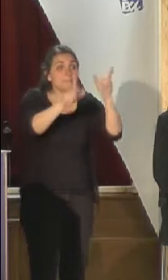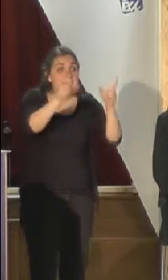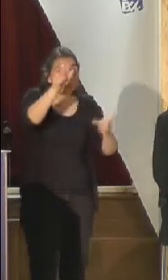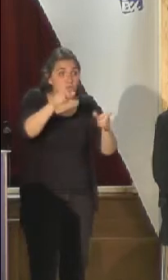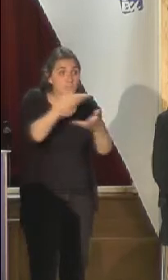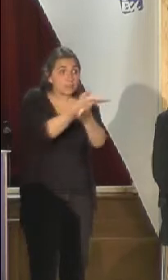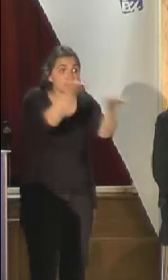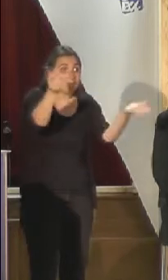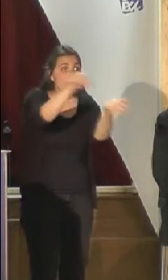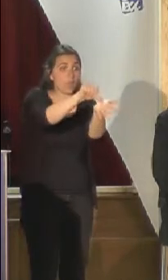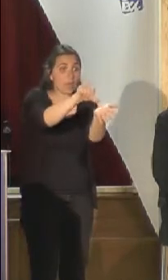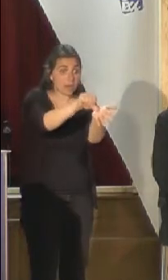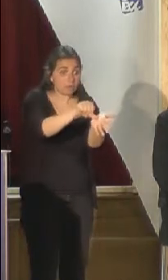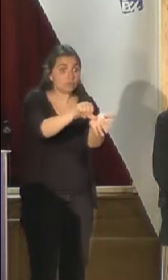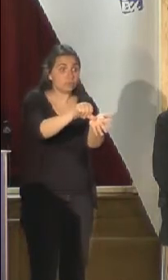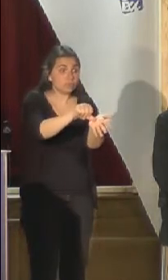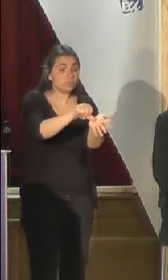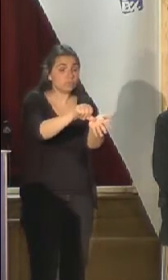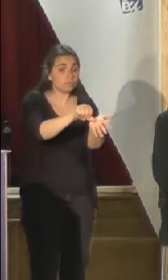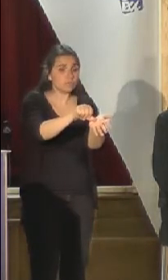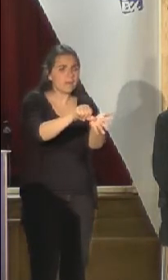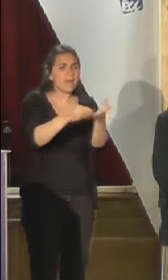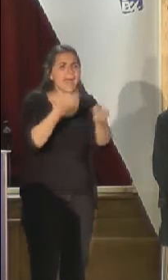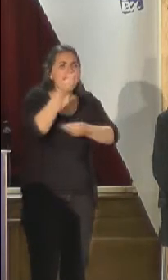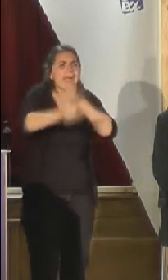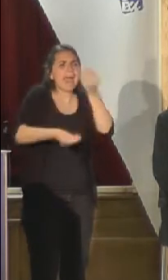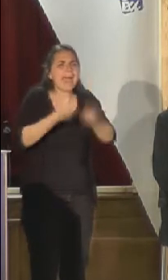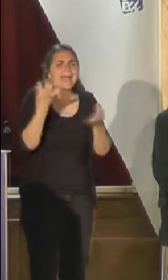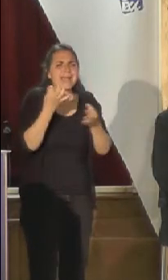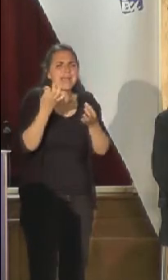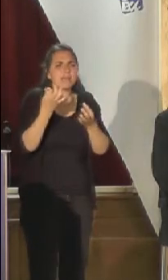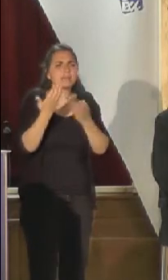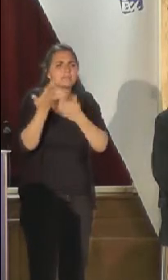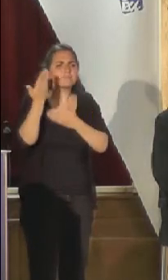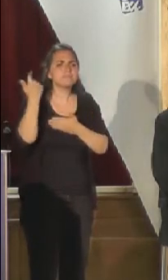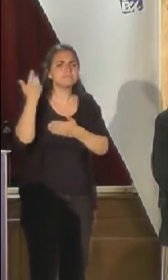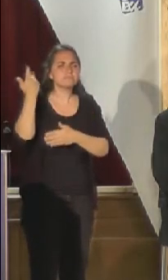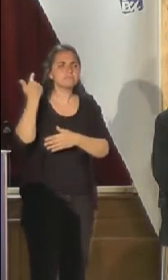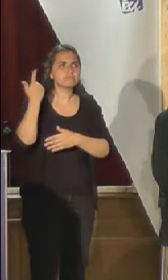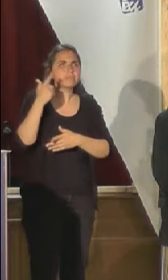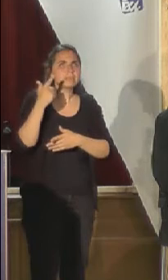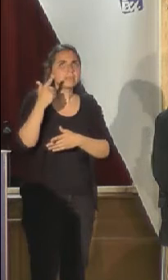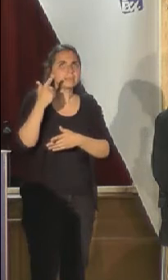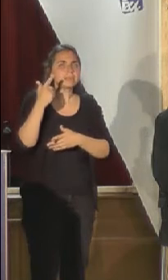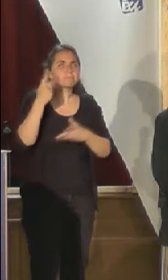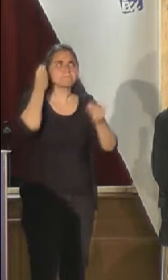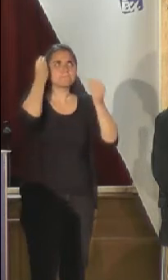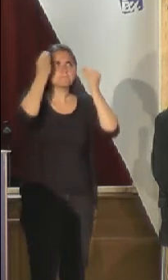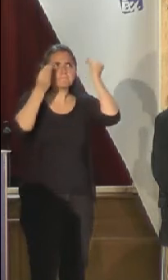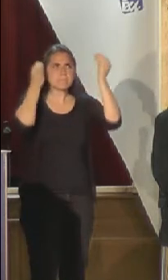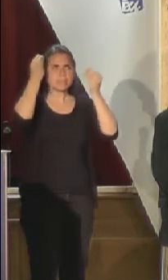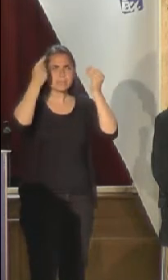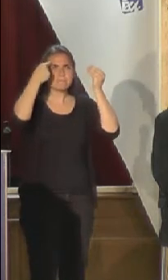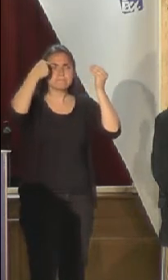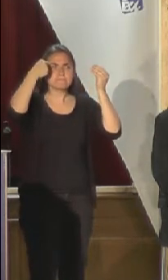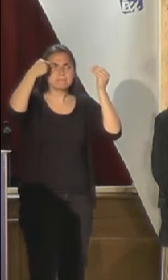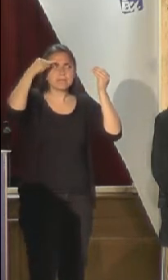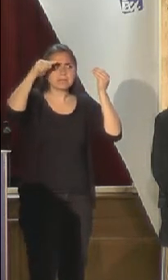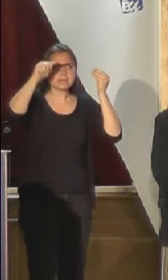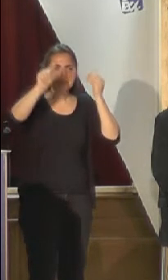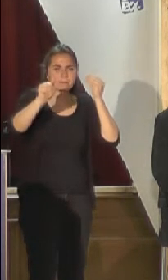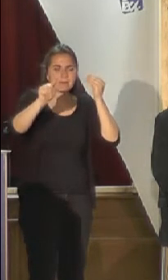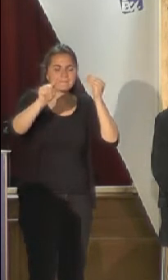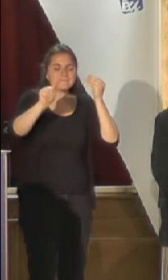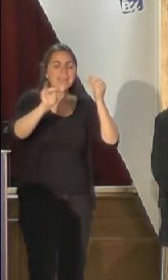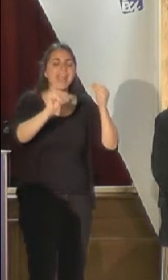cidadanía o que fixo foi tomar máis conciencia de que tiña unha